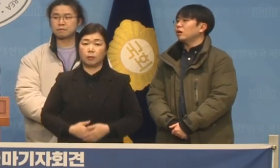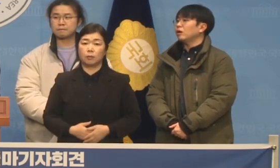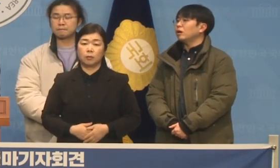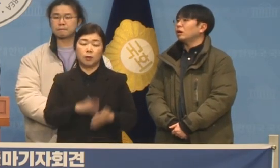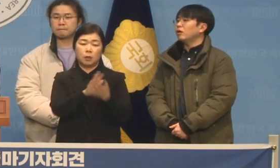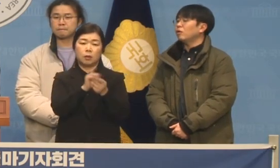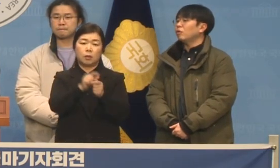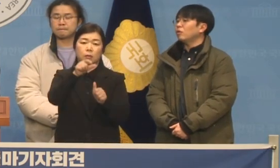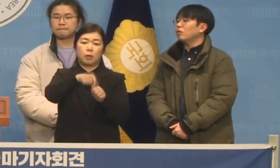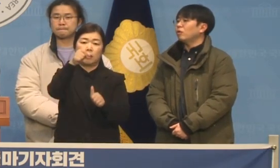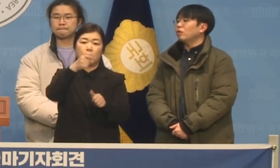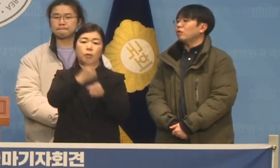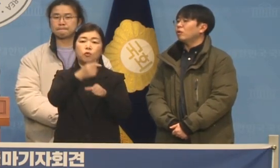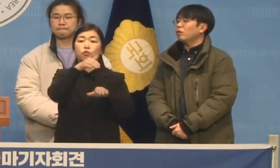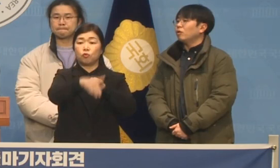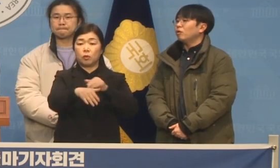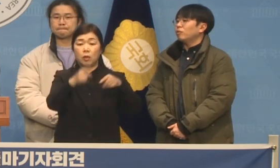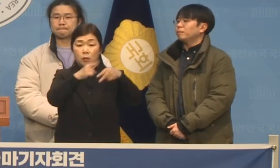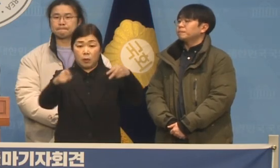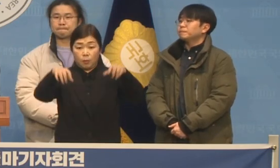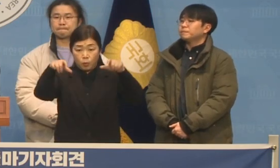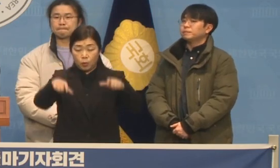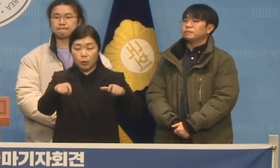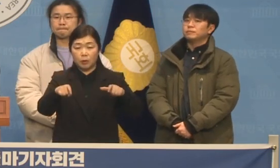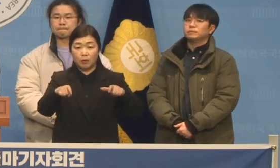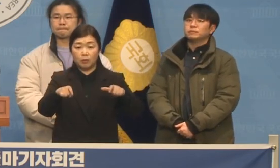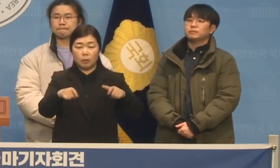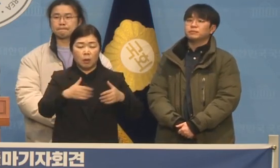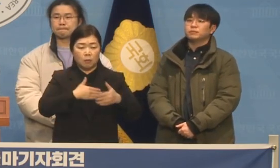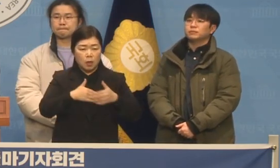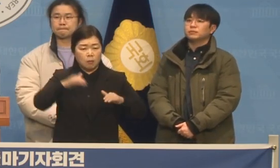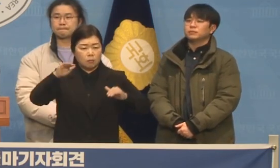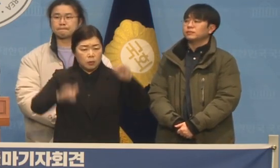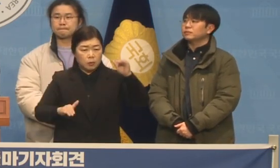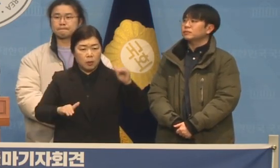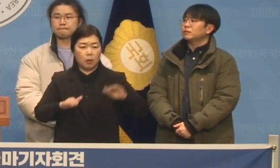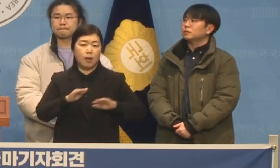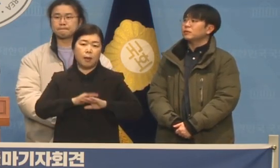직선제 민주주의의 요람 서대문에서 불안과